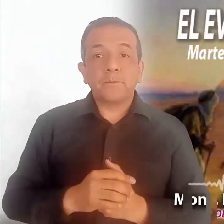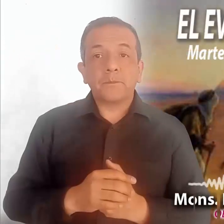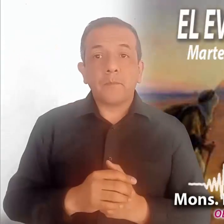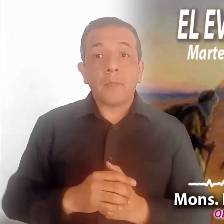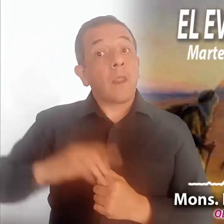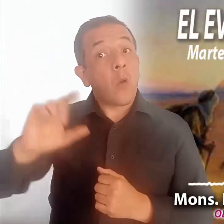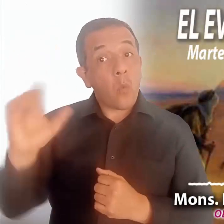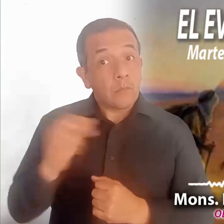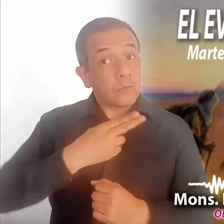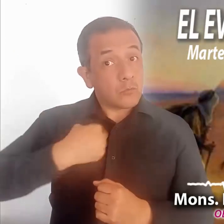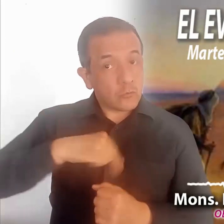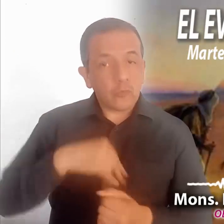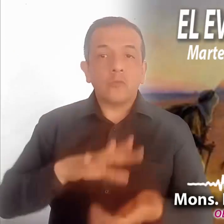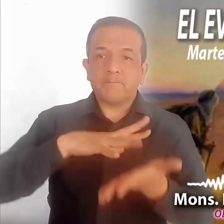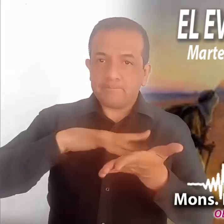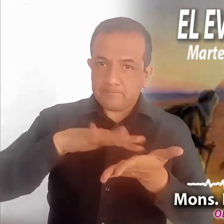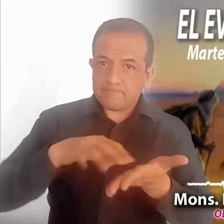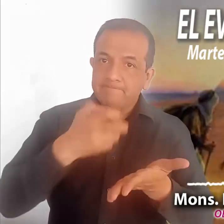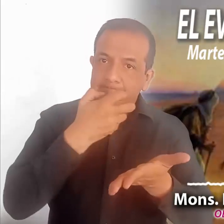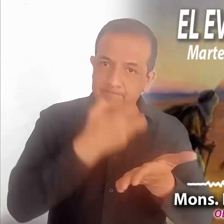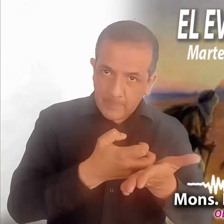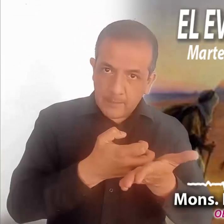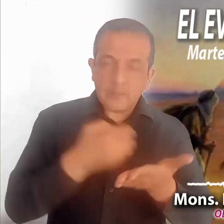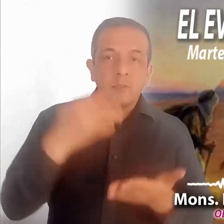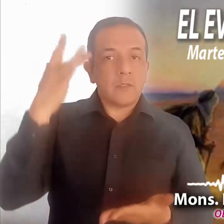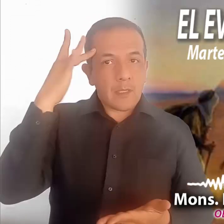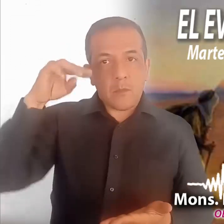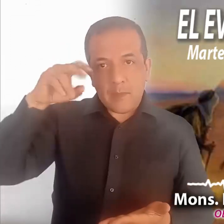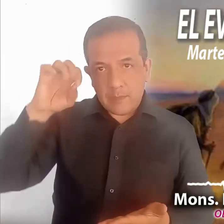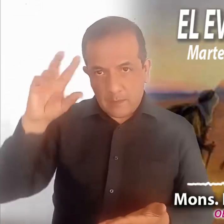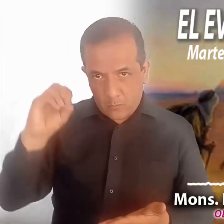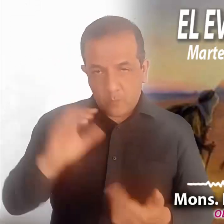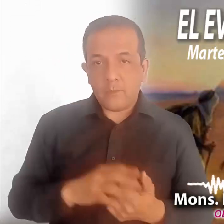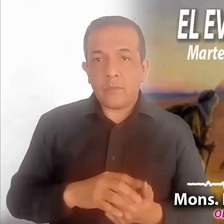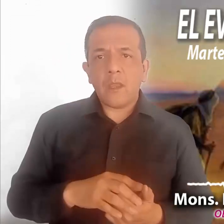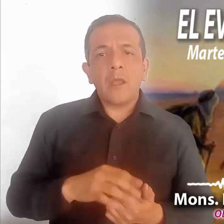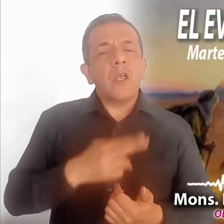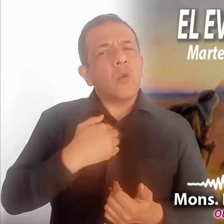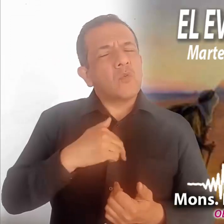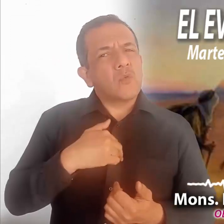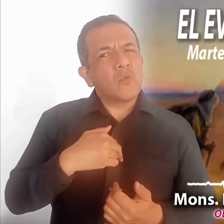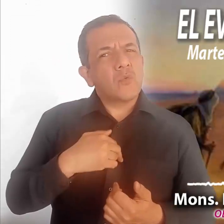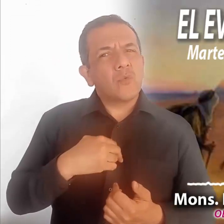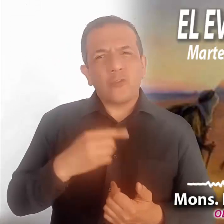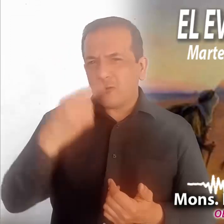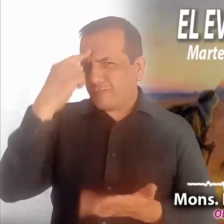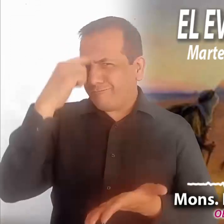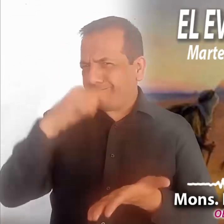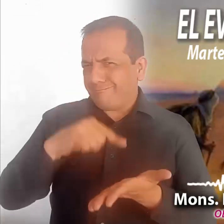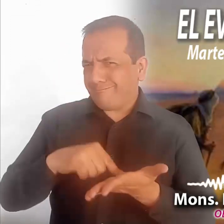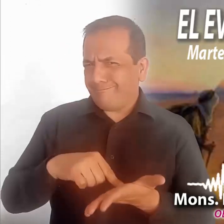Cuando leemos con atención el pasaje que nos presenta San Mateo, nos parece imposible que haya gente